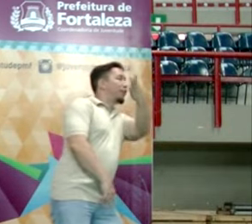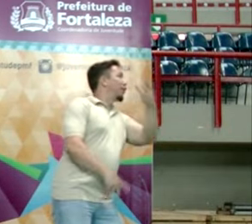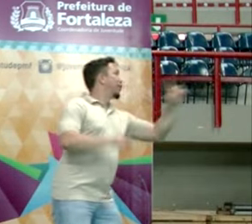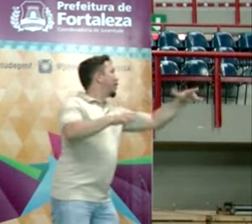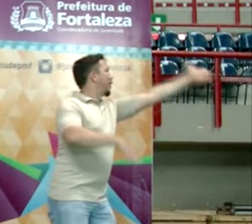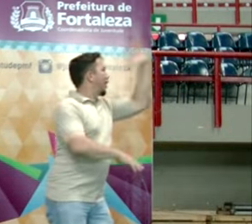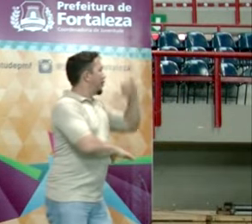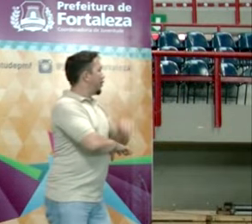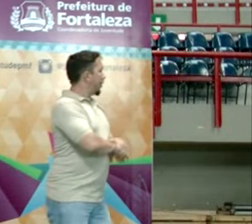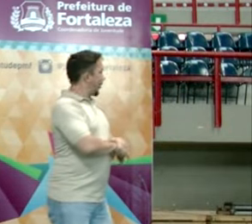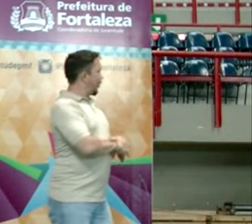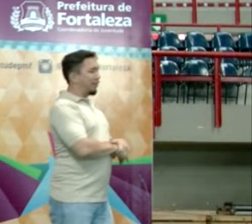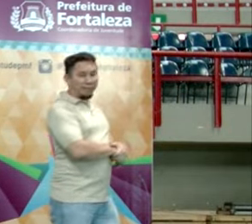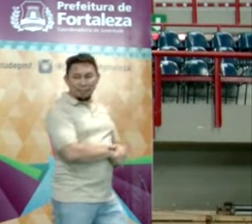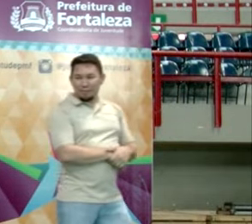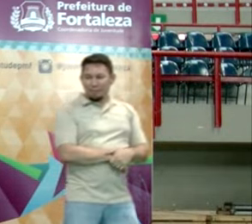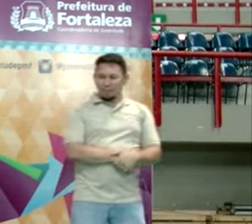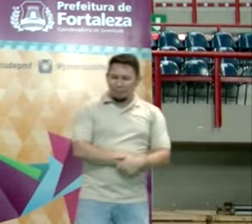televisão.